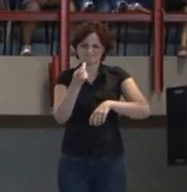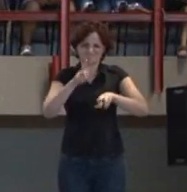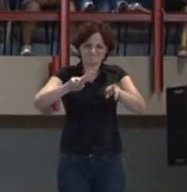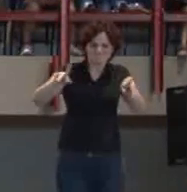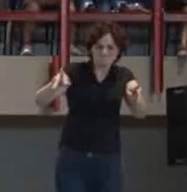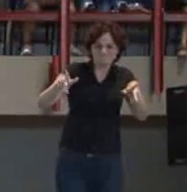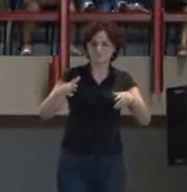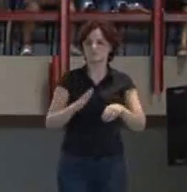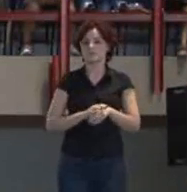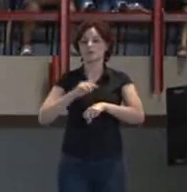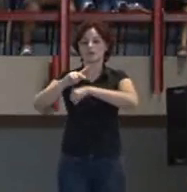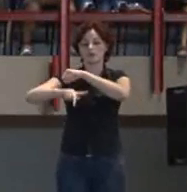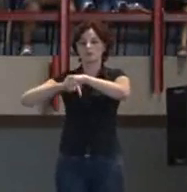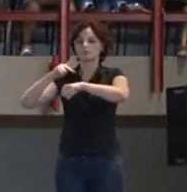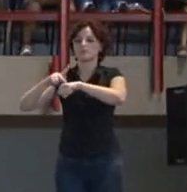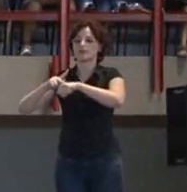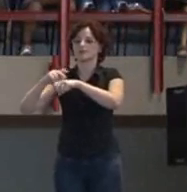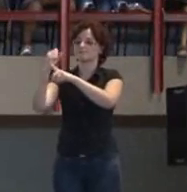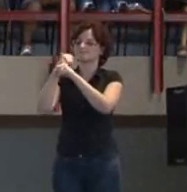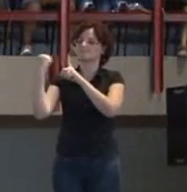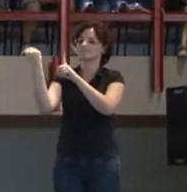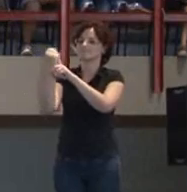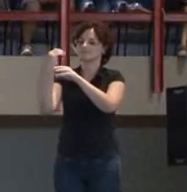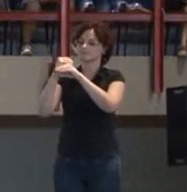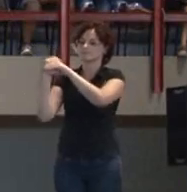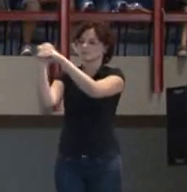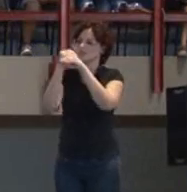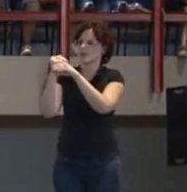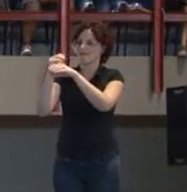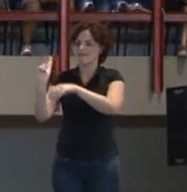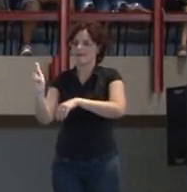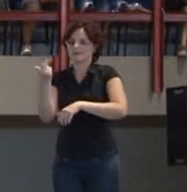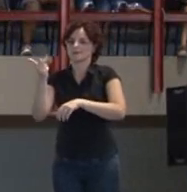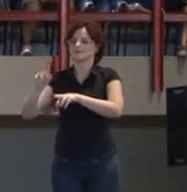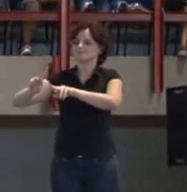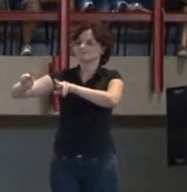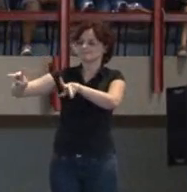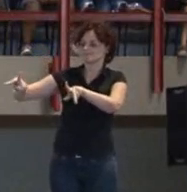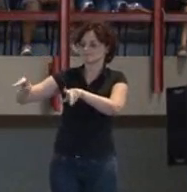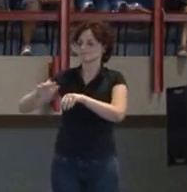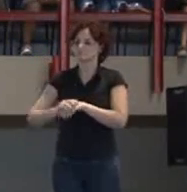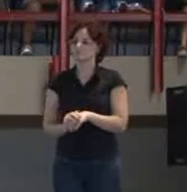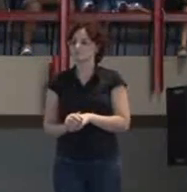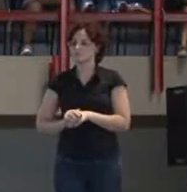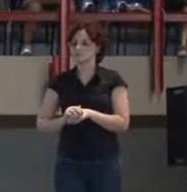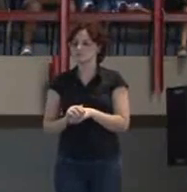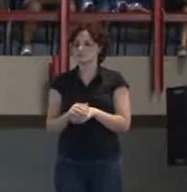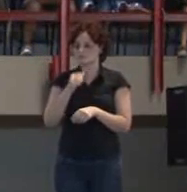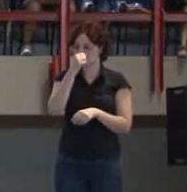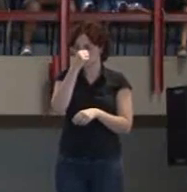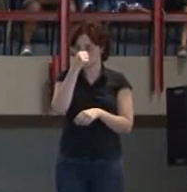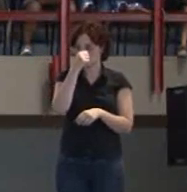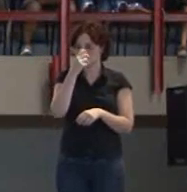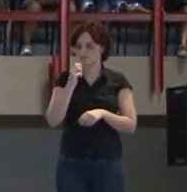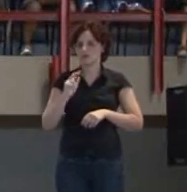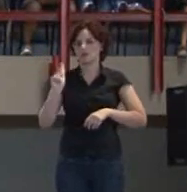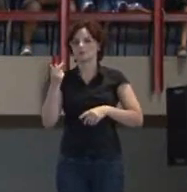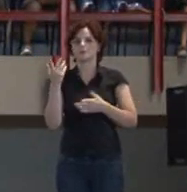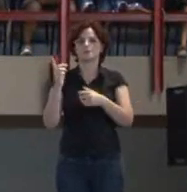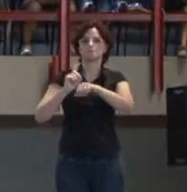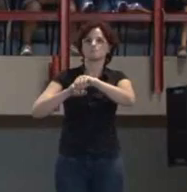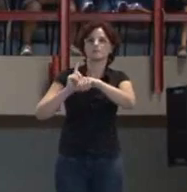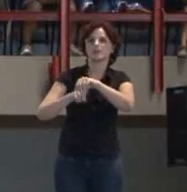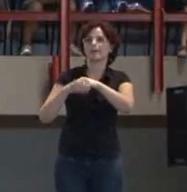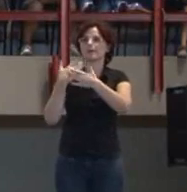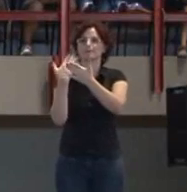socialistas isso não funcionava E como é que funcionava quer dizer que acontecia assim a época das aulas que o preço de